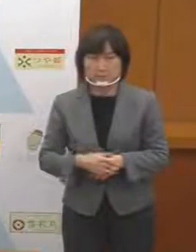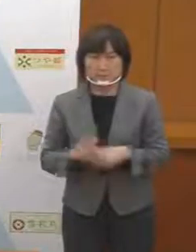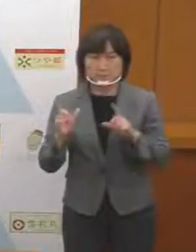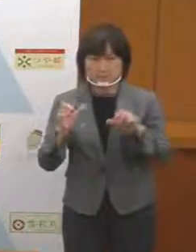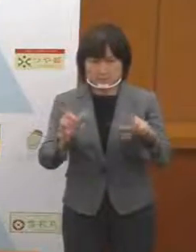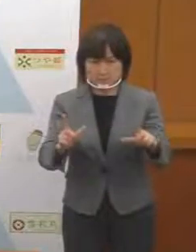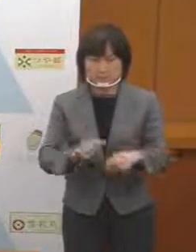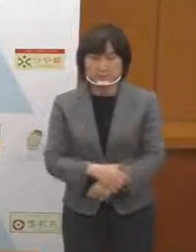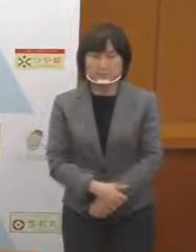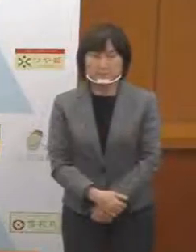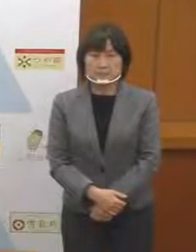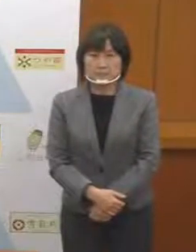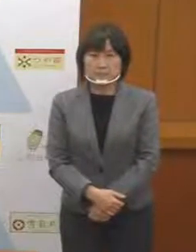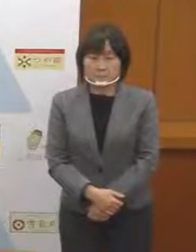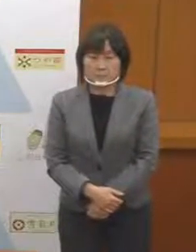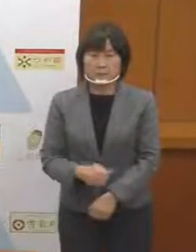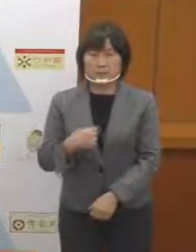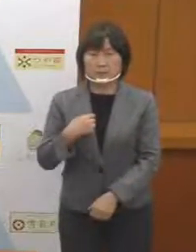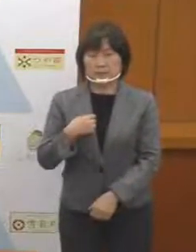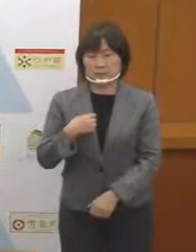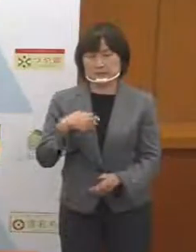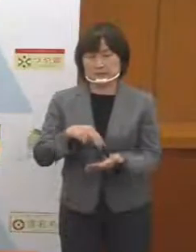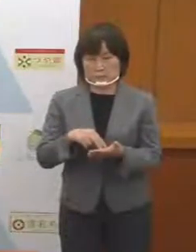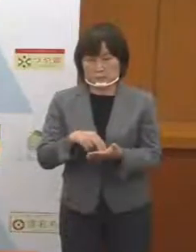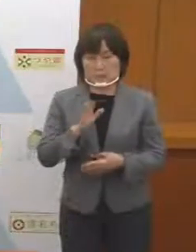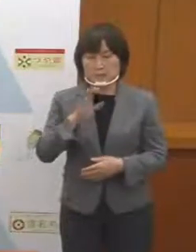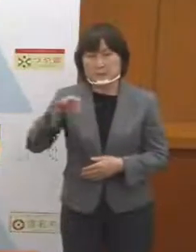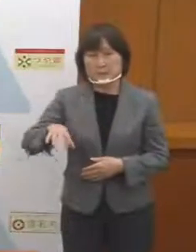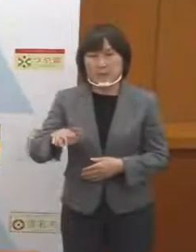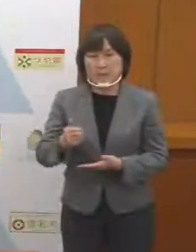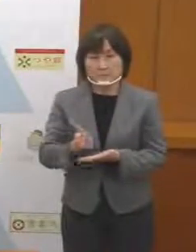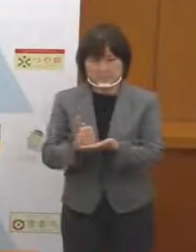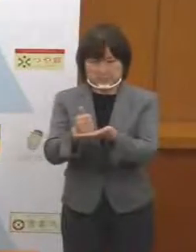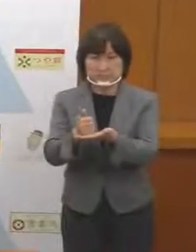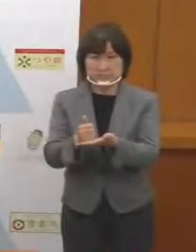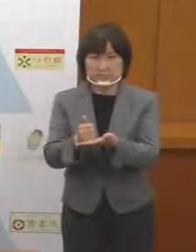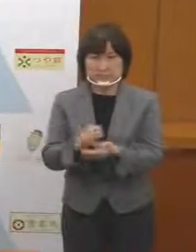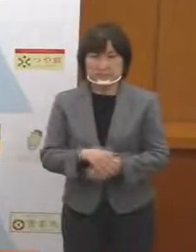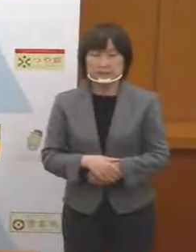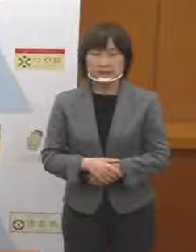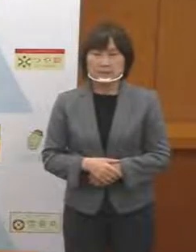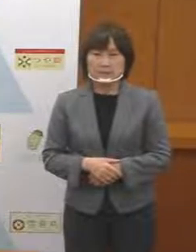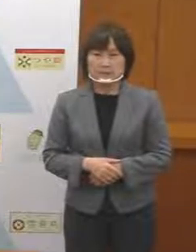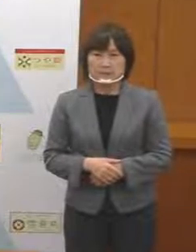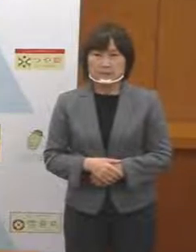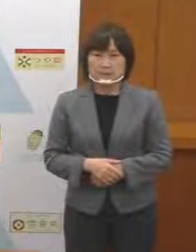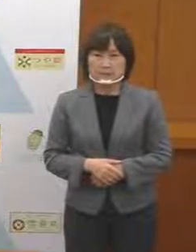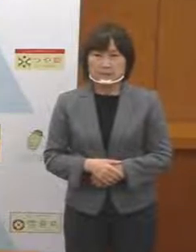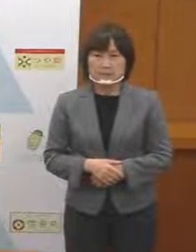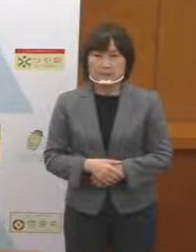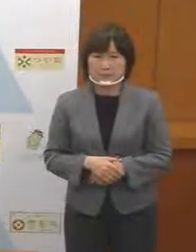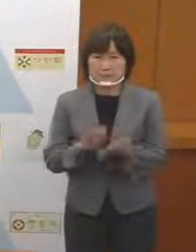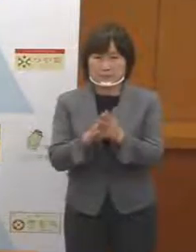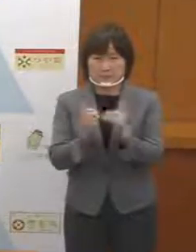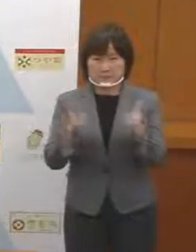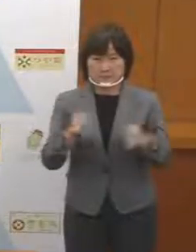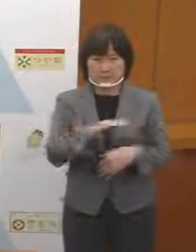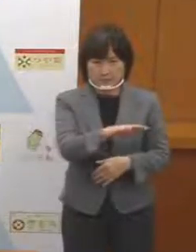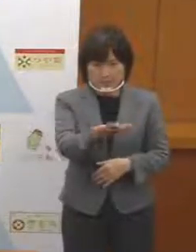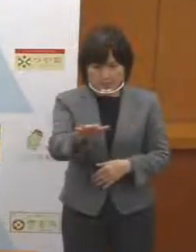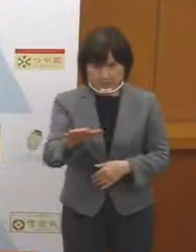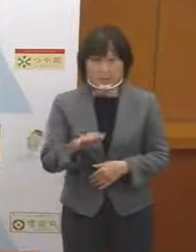そうですねやっぱり私はその現場主義でありますのでその県民の皆